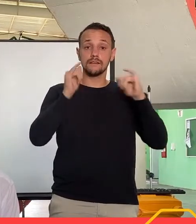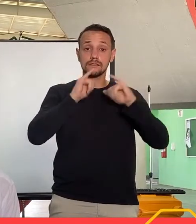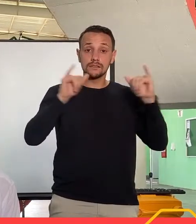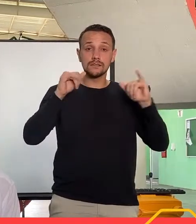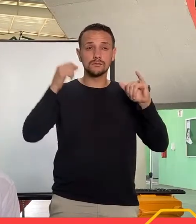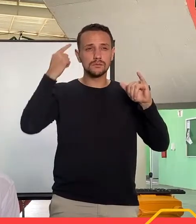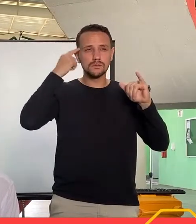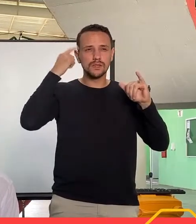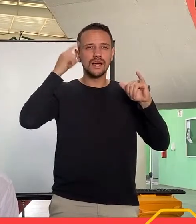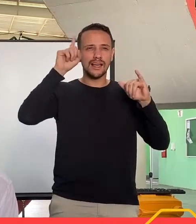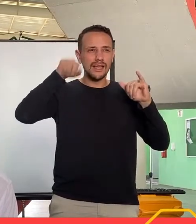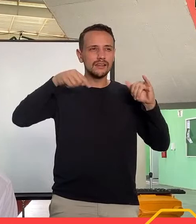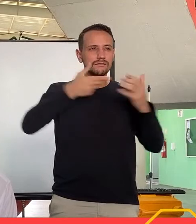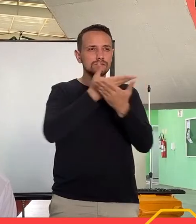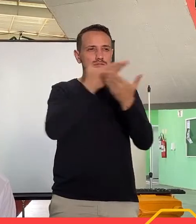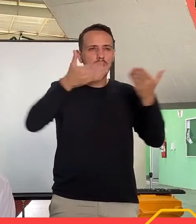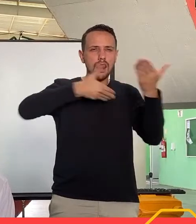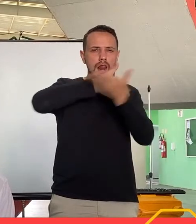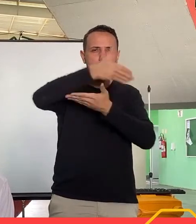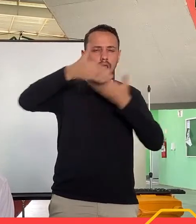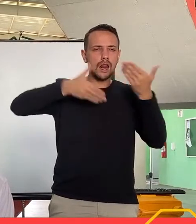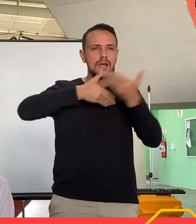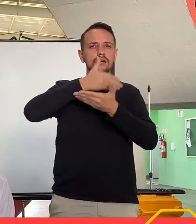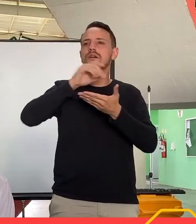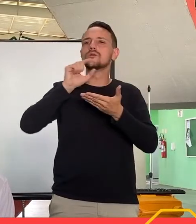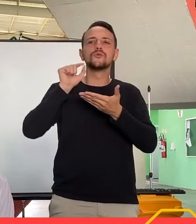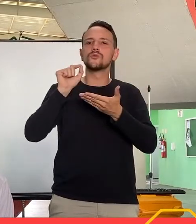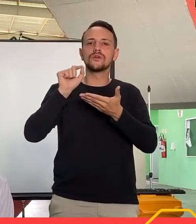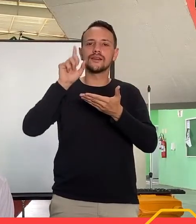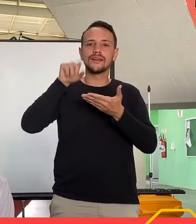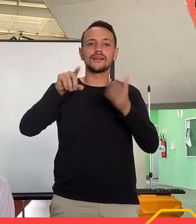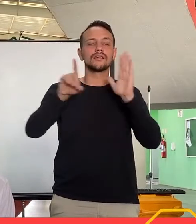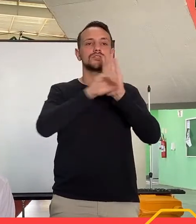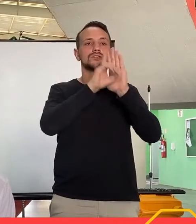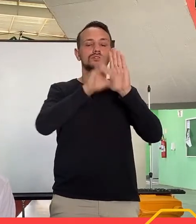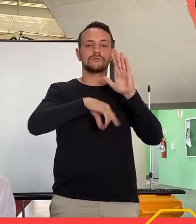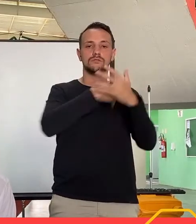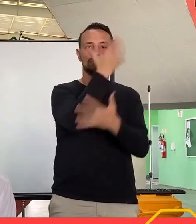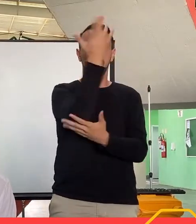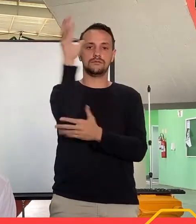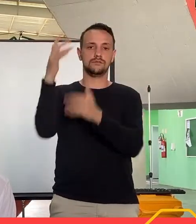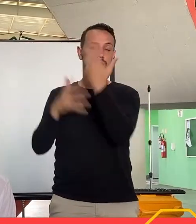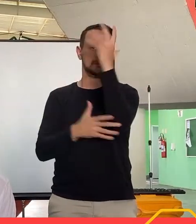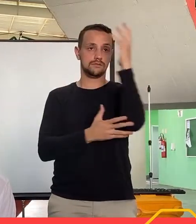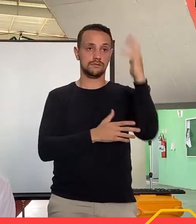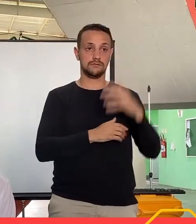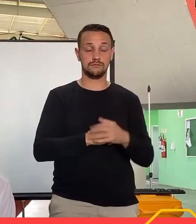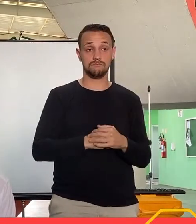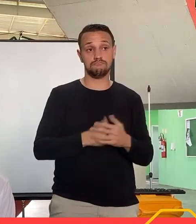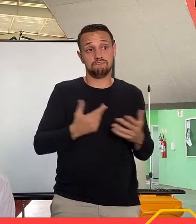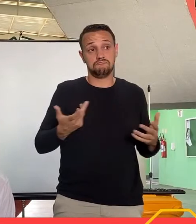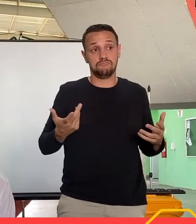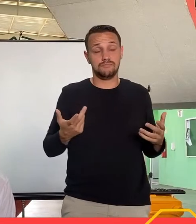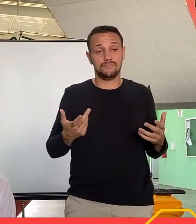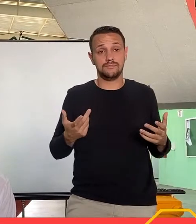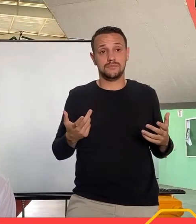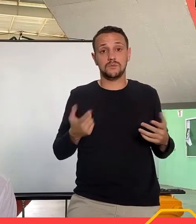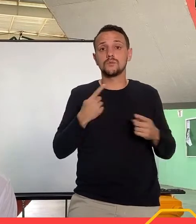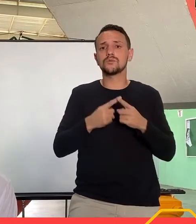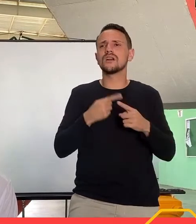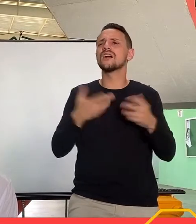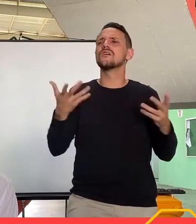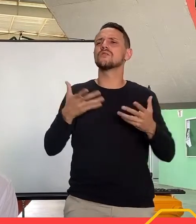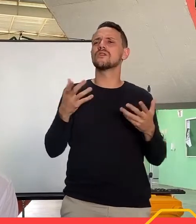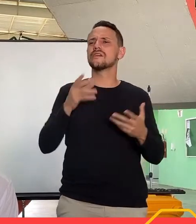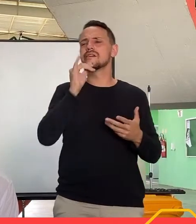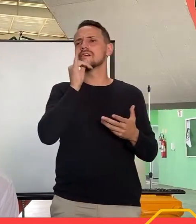uma dimensão geracional, né? Que são os direitos ambientais, né? Que agora